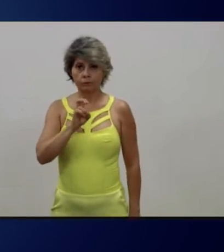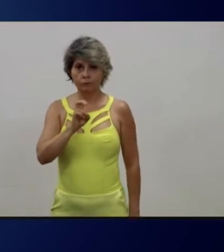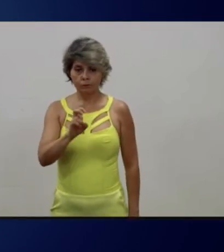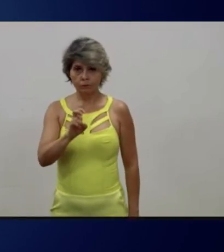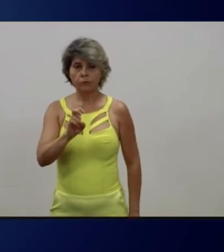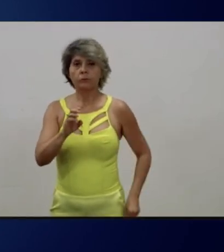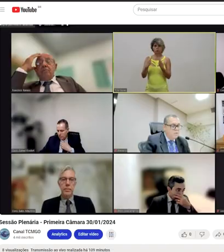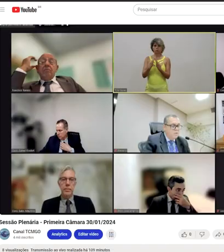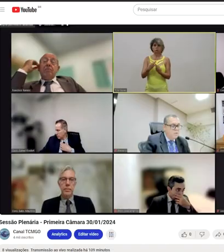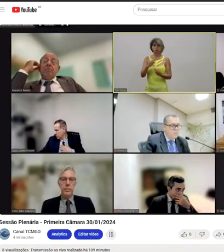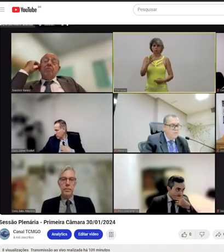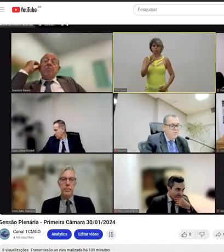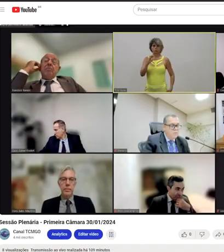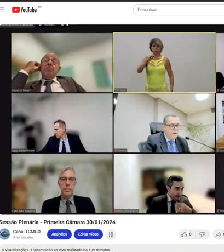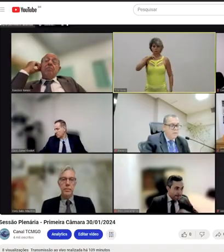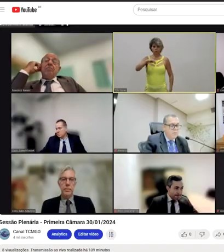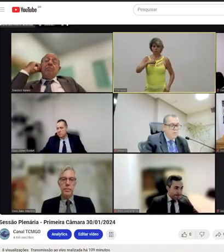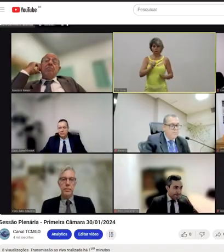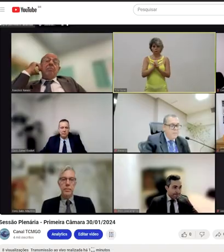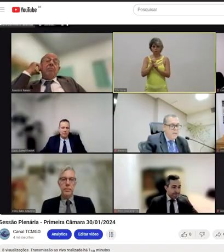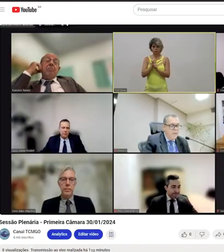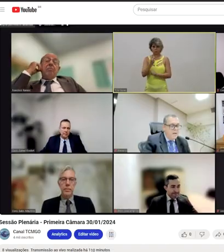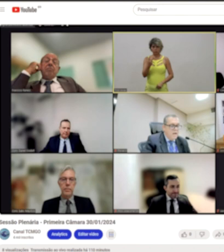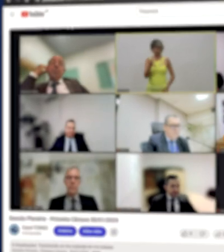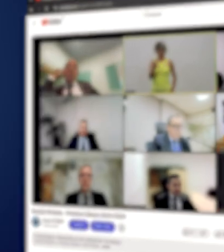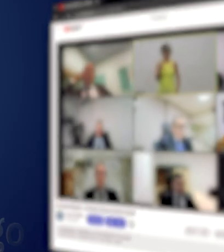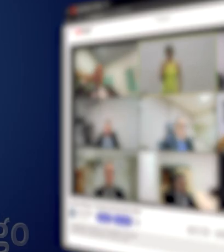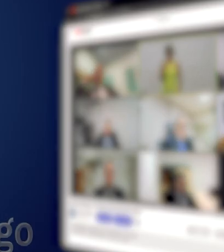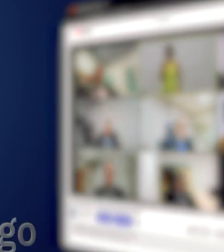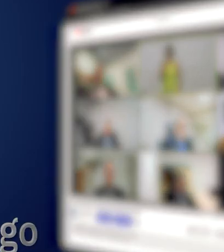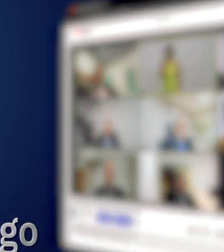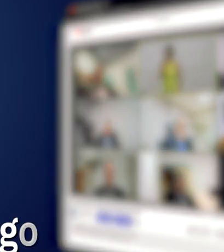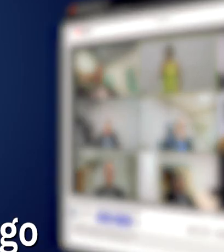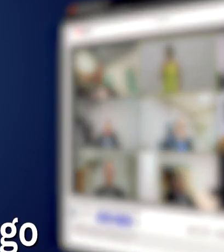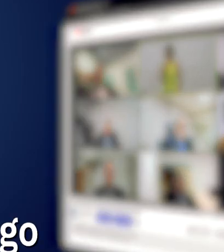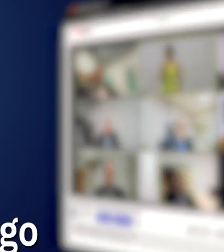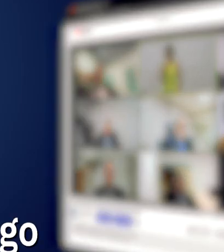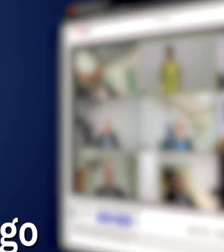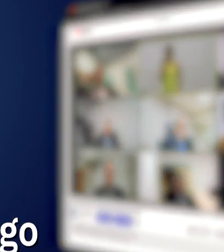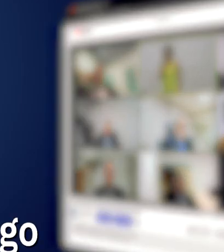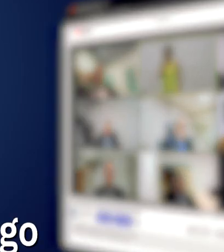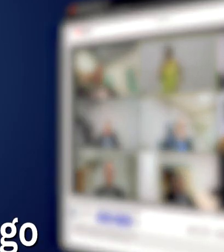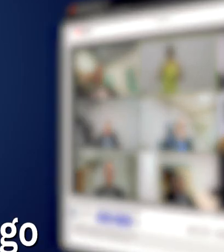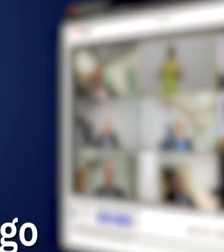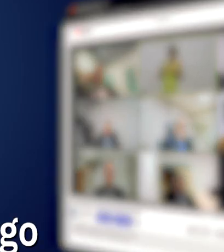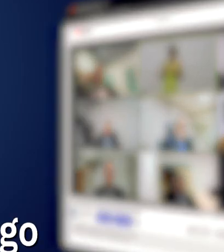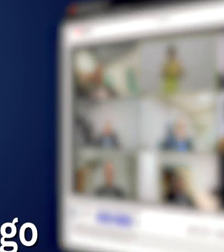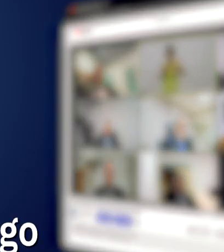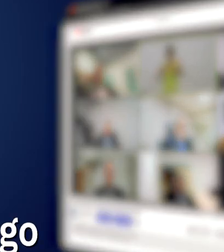Os julgamentos foram transmitidos ao vivo pela internet e podem ser revistos no canal do